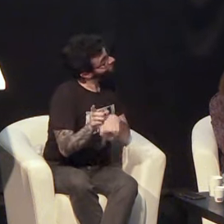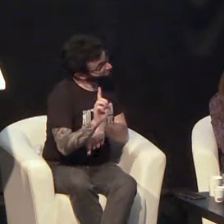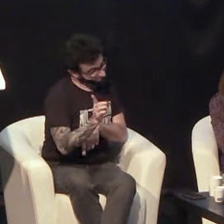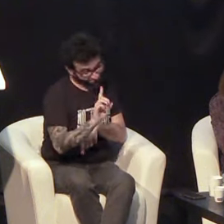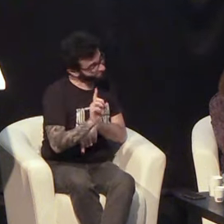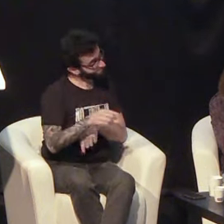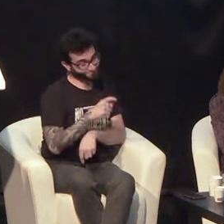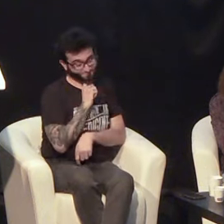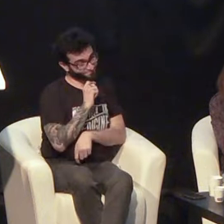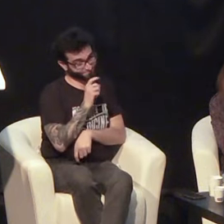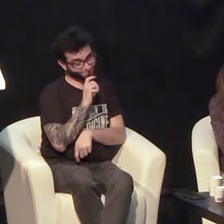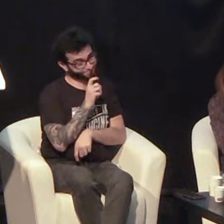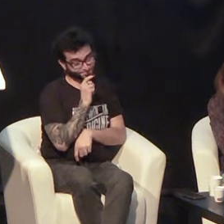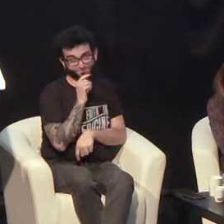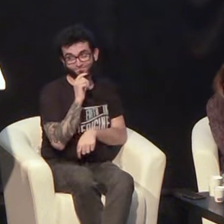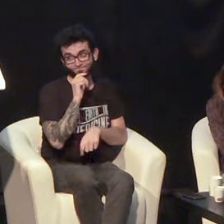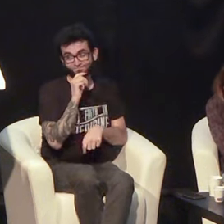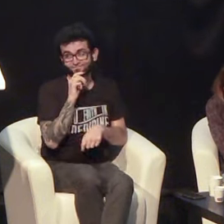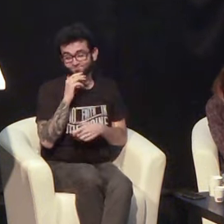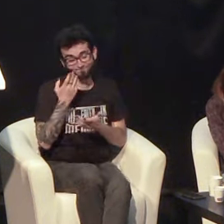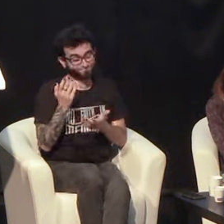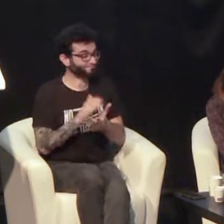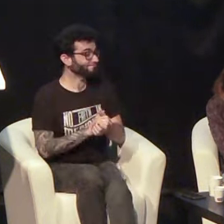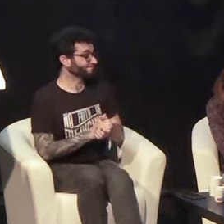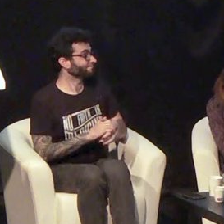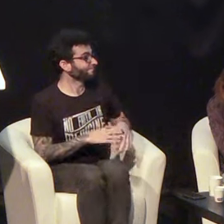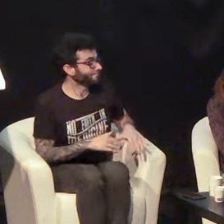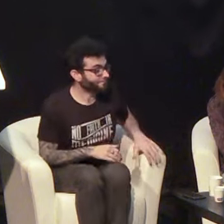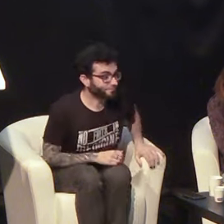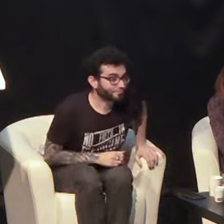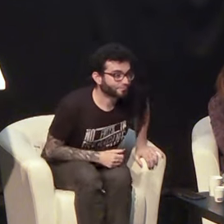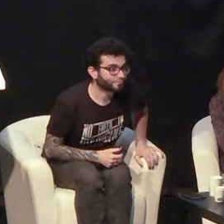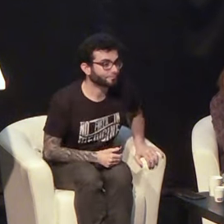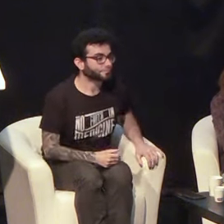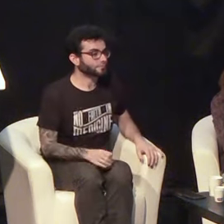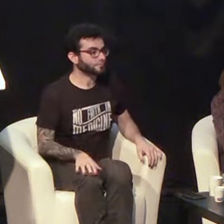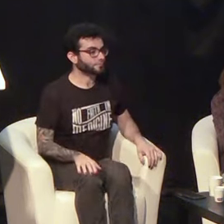le fonctionnement n'est donc pas optimisé.